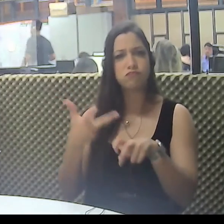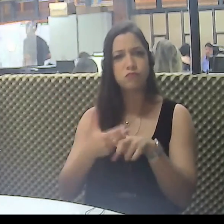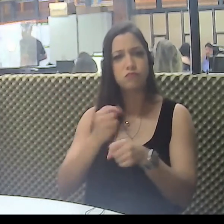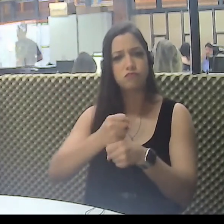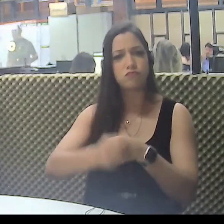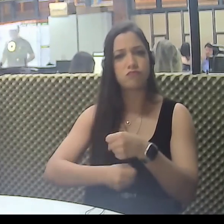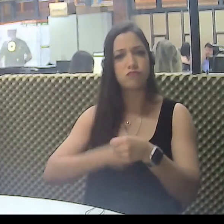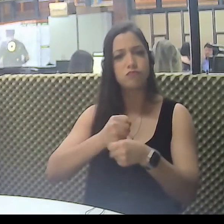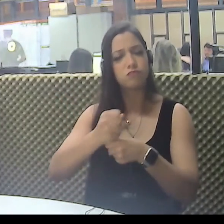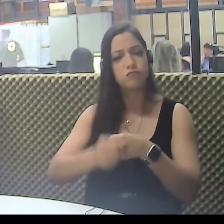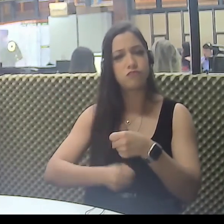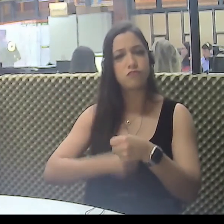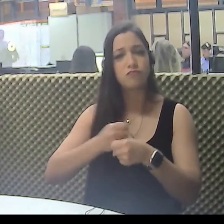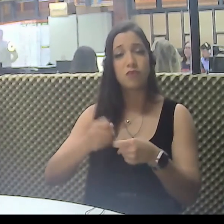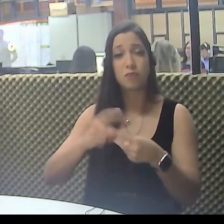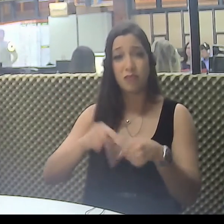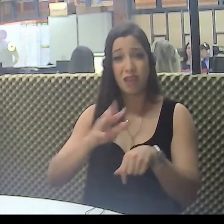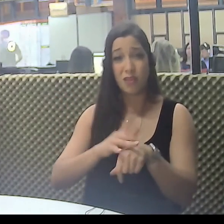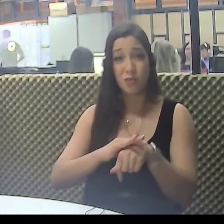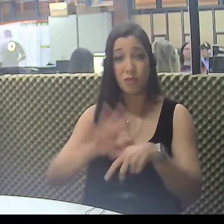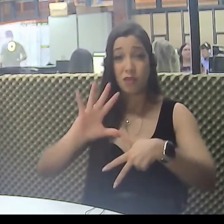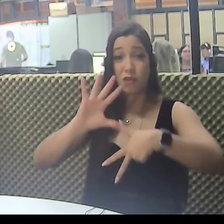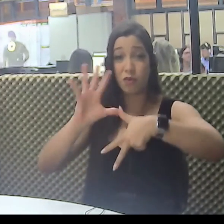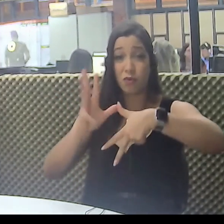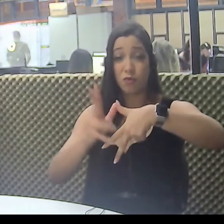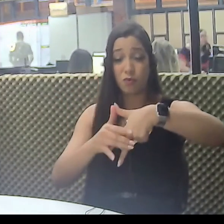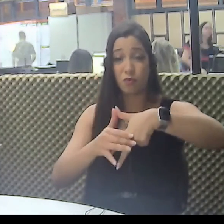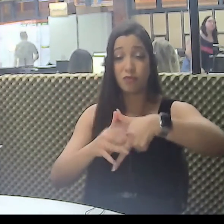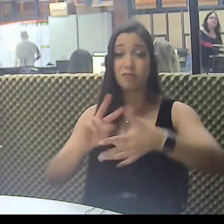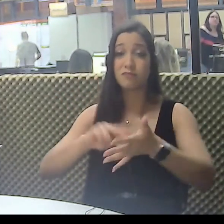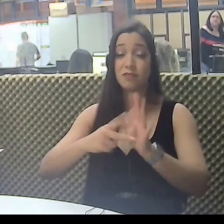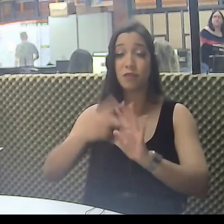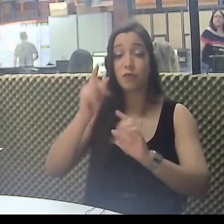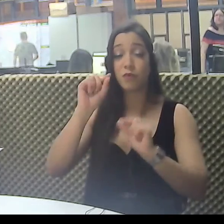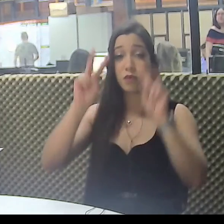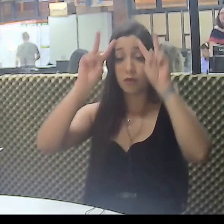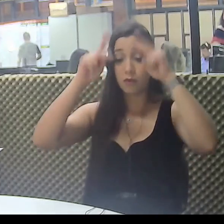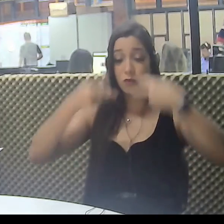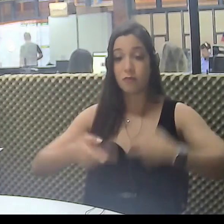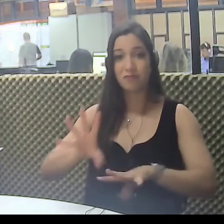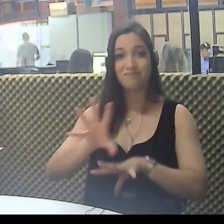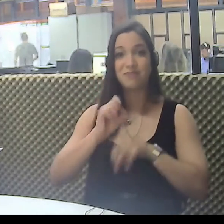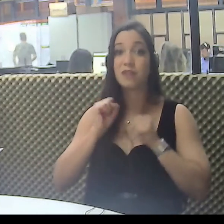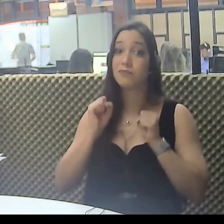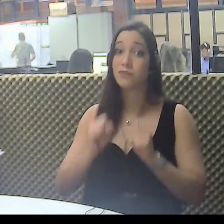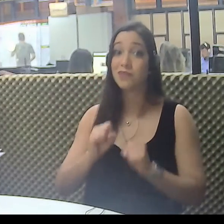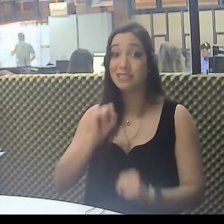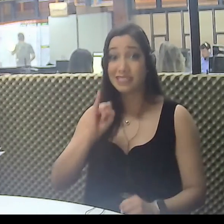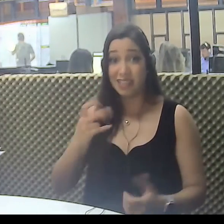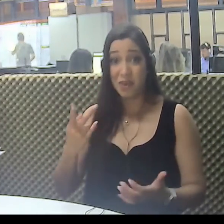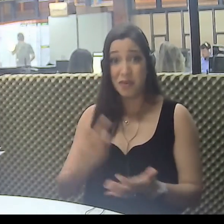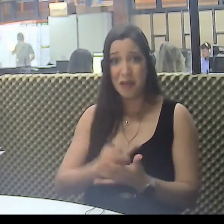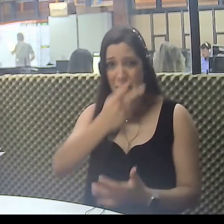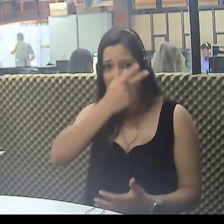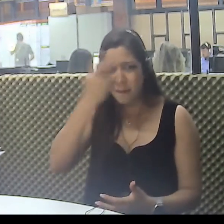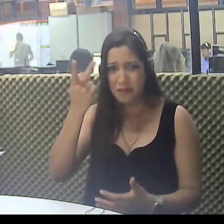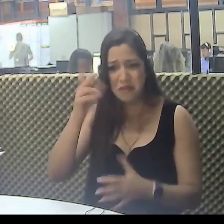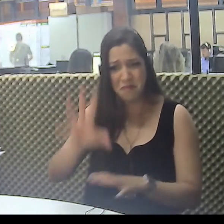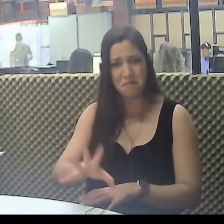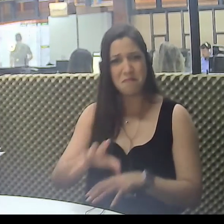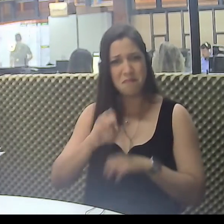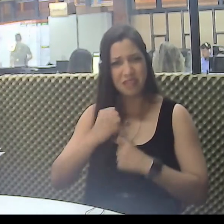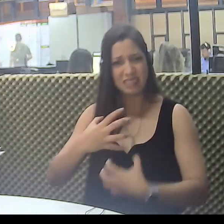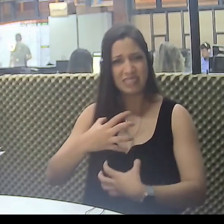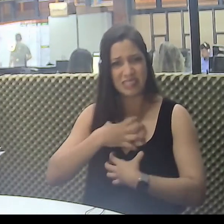seu animal. É uma doença que é zoonose, ou seja, é transmissível para o homem. E se por acaso a pessoa venha manifestar